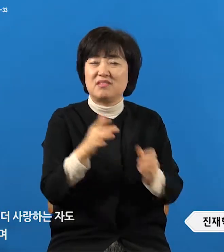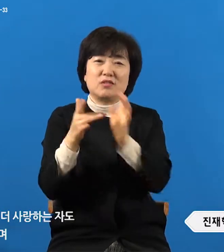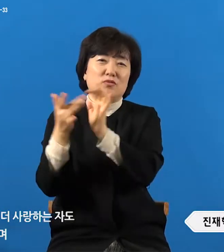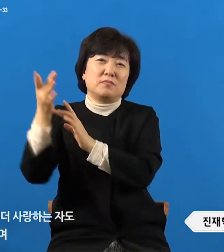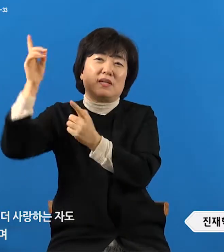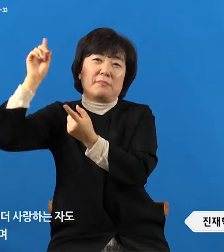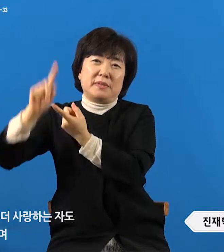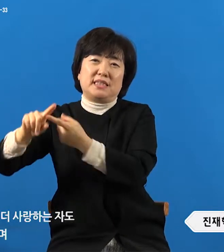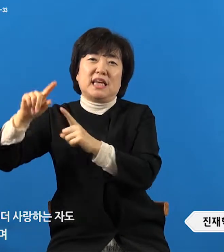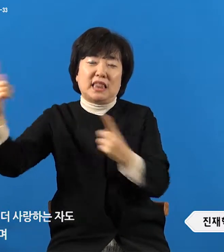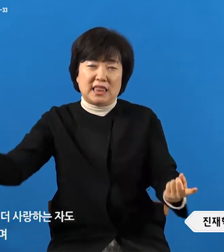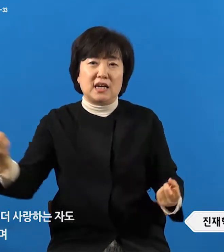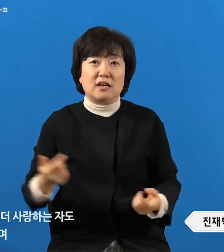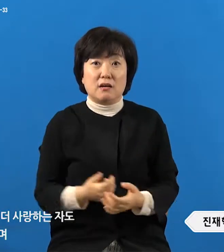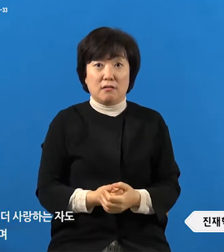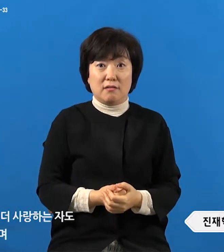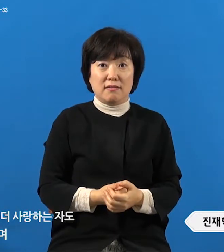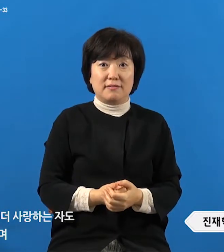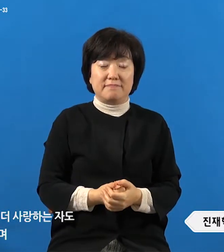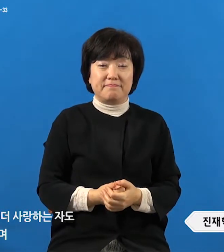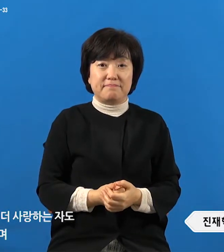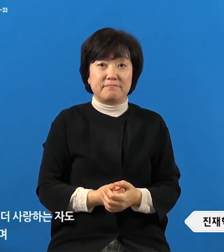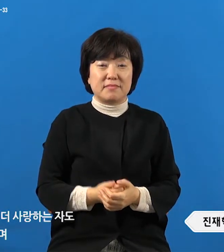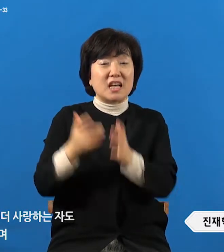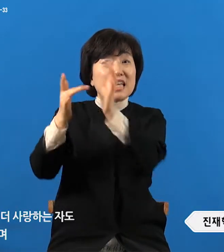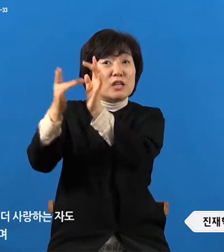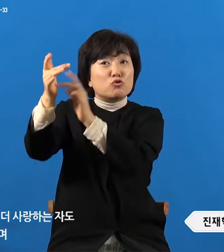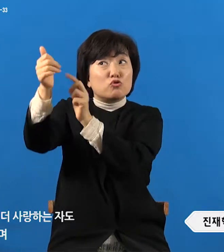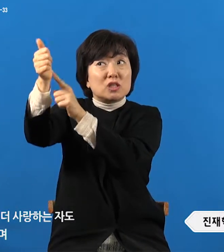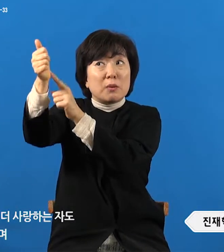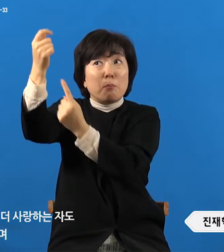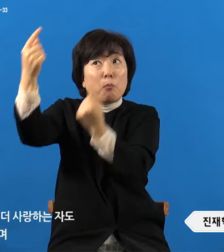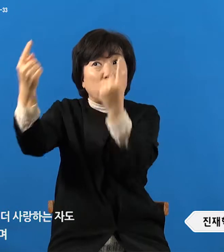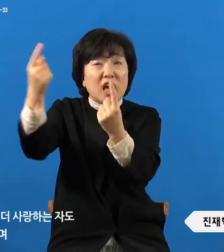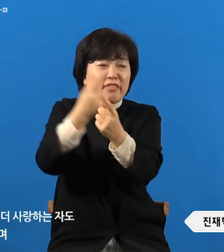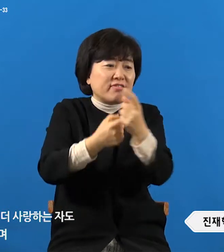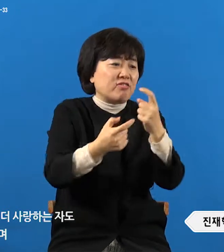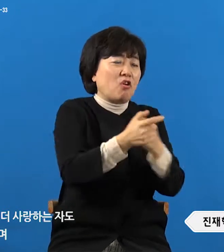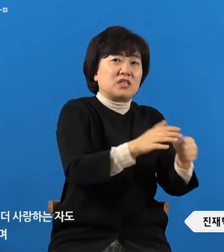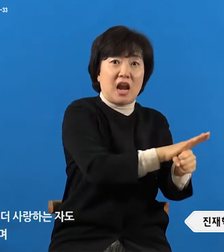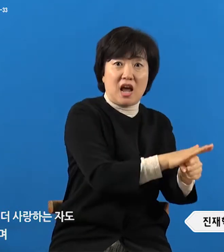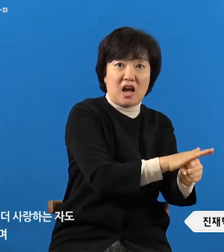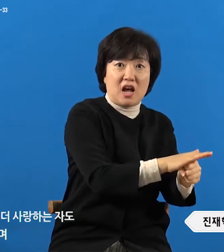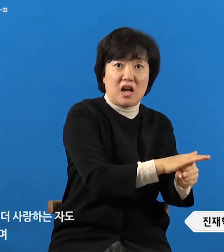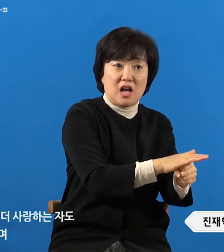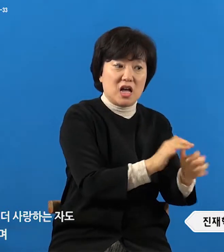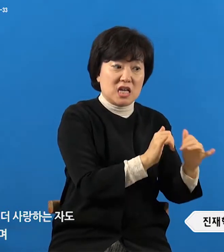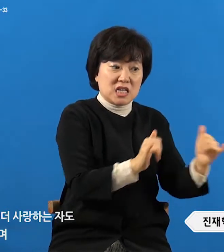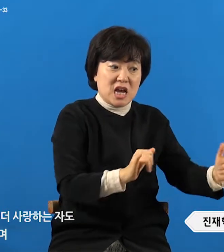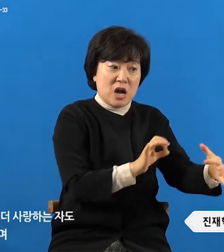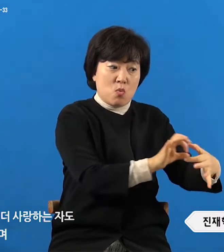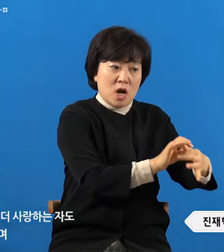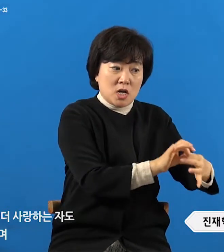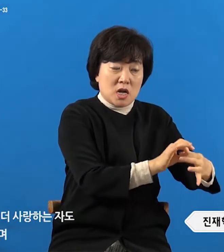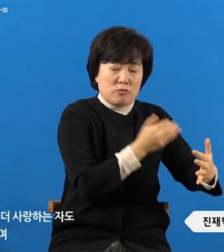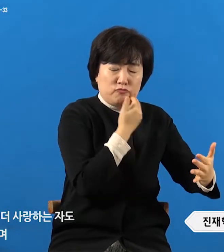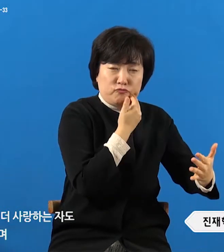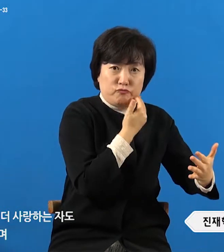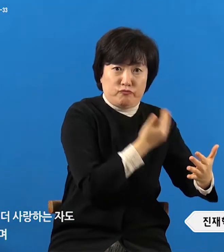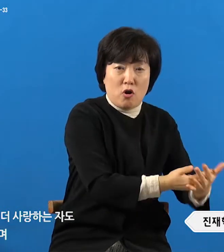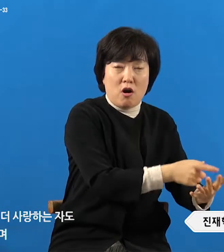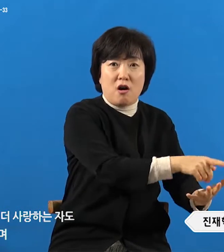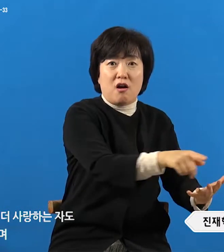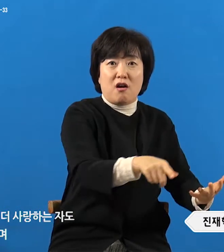합당치 아니하며. 나보다 더 사랑하는 자, 인간관계의 중요한